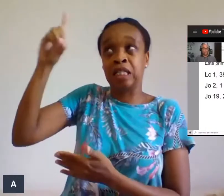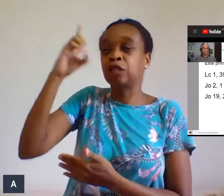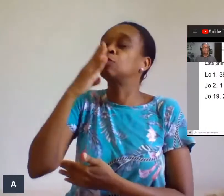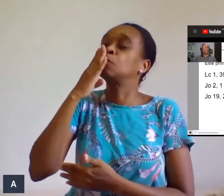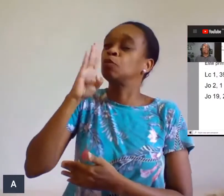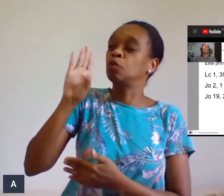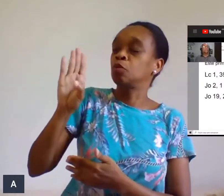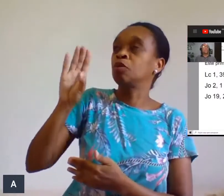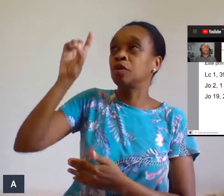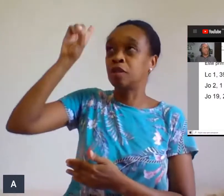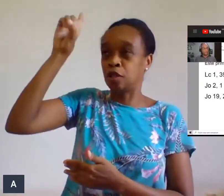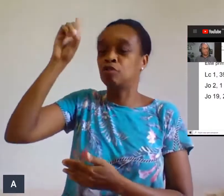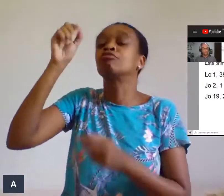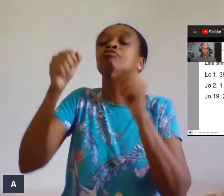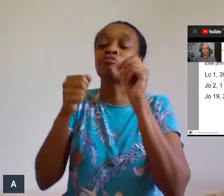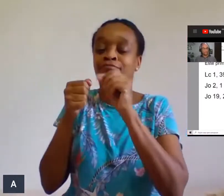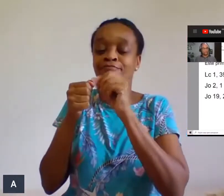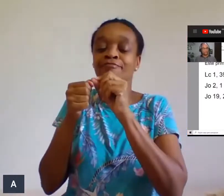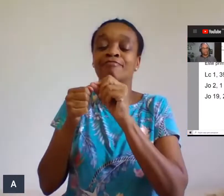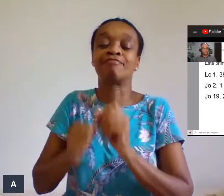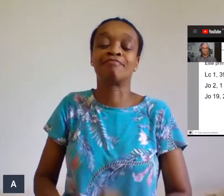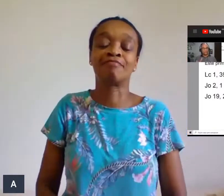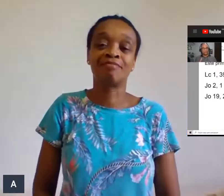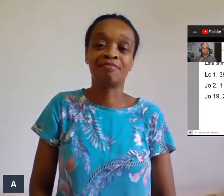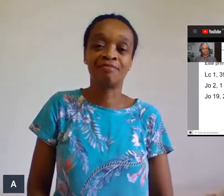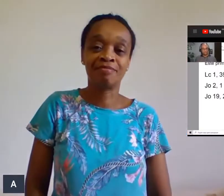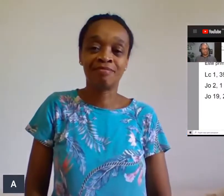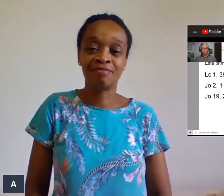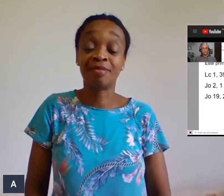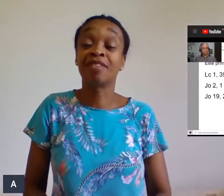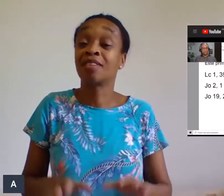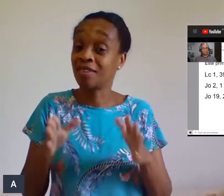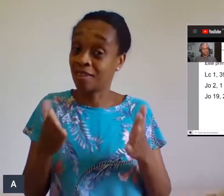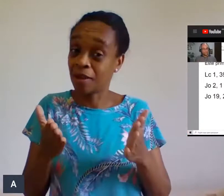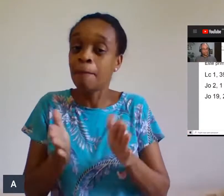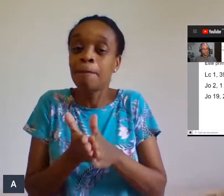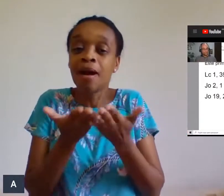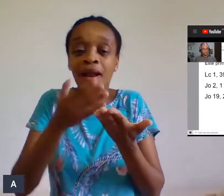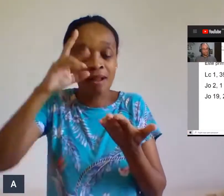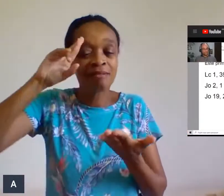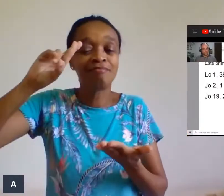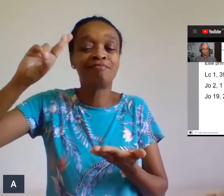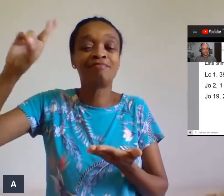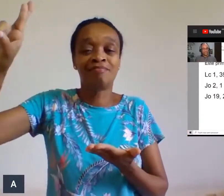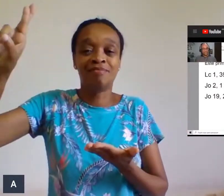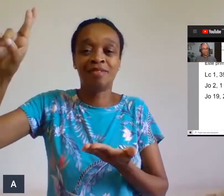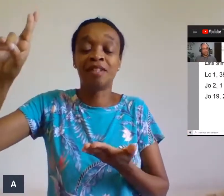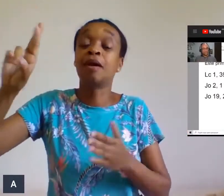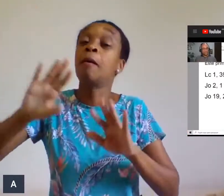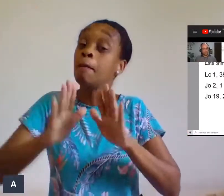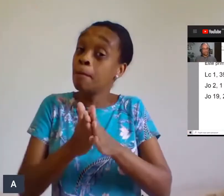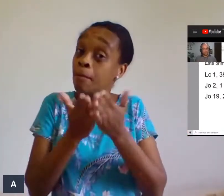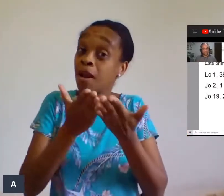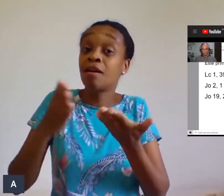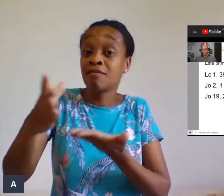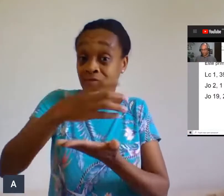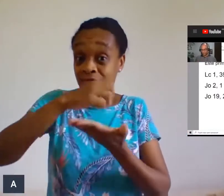parte do Senhor será cumprido. Então, palavra do Senhor está na